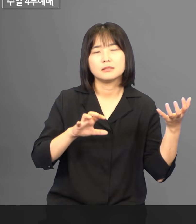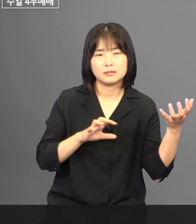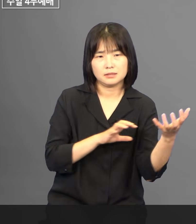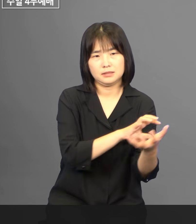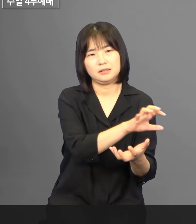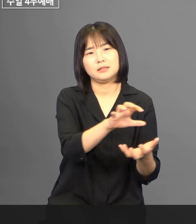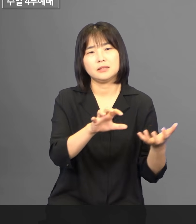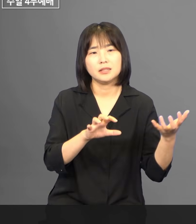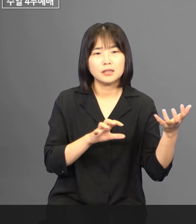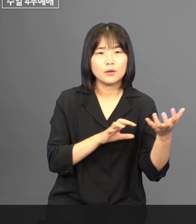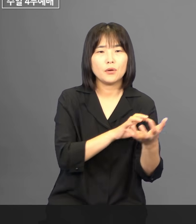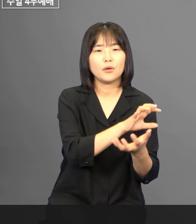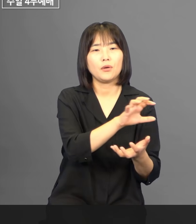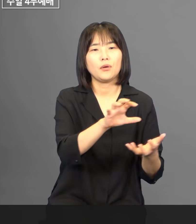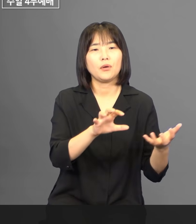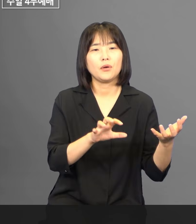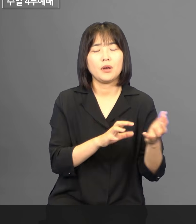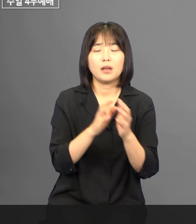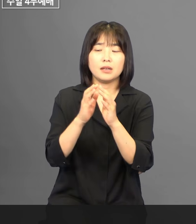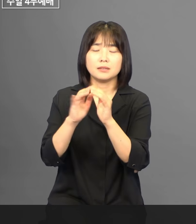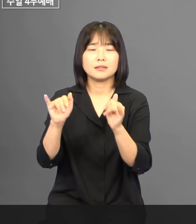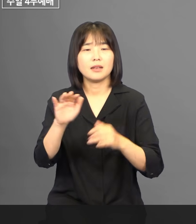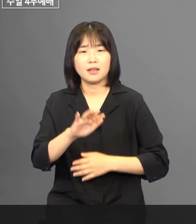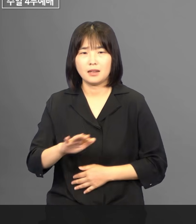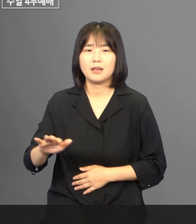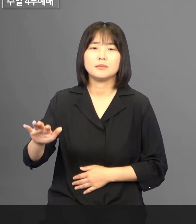세상 흔들리고